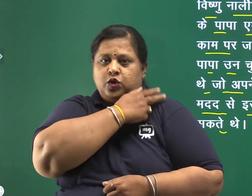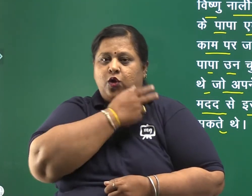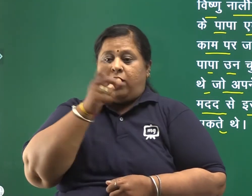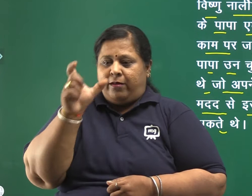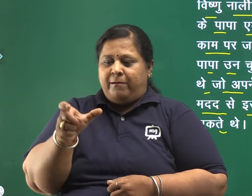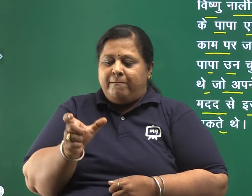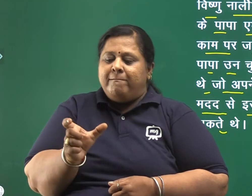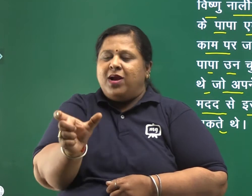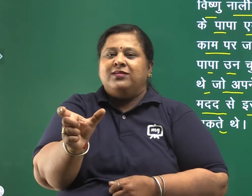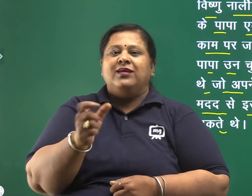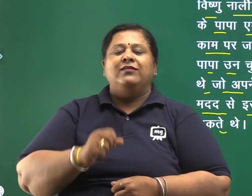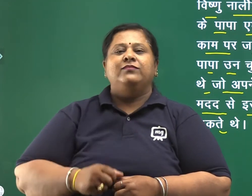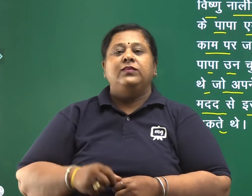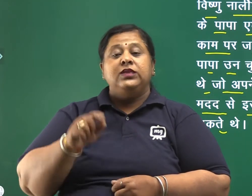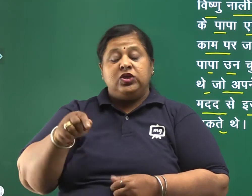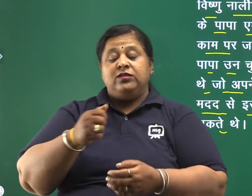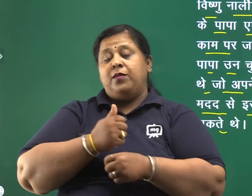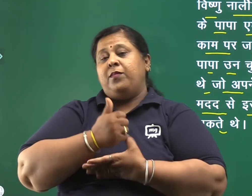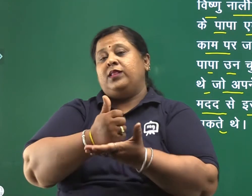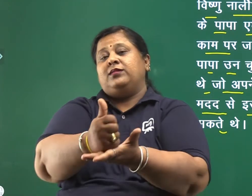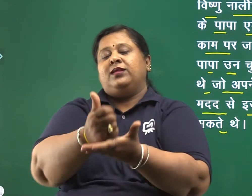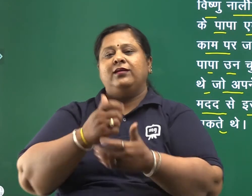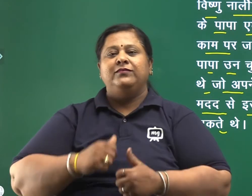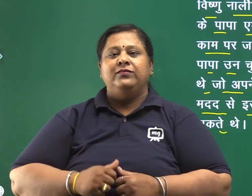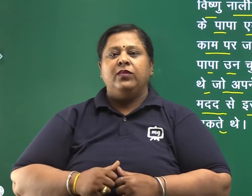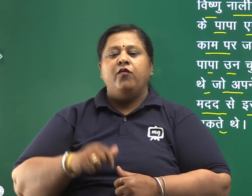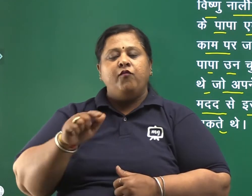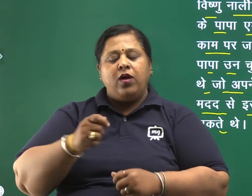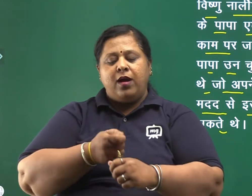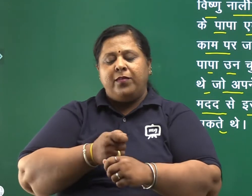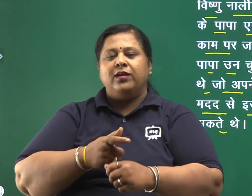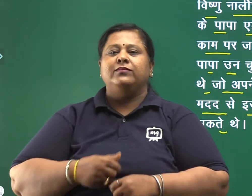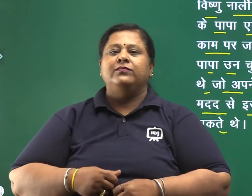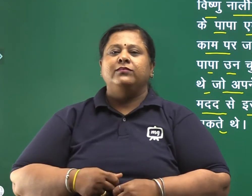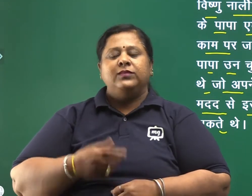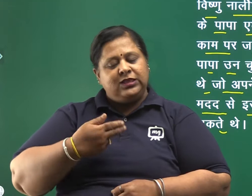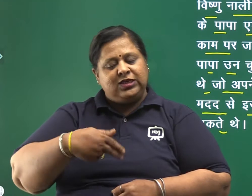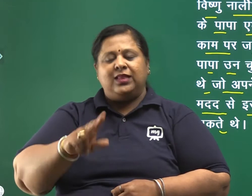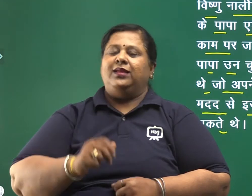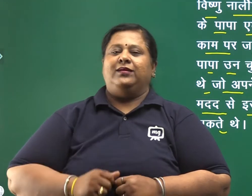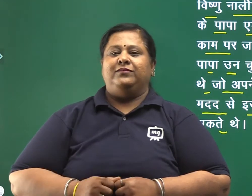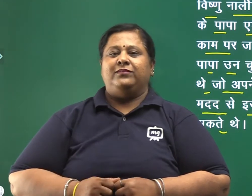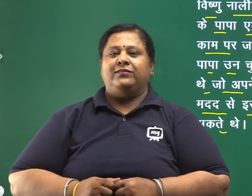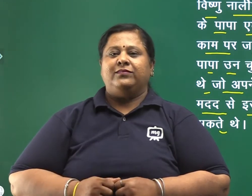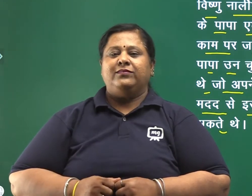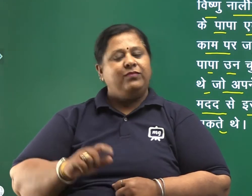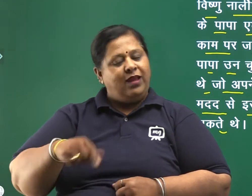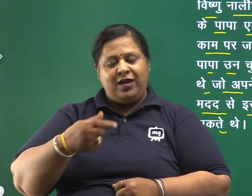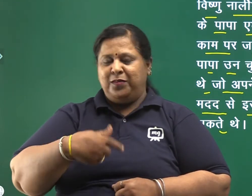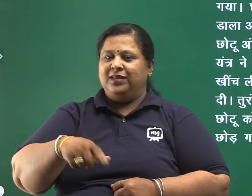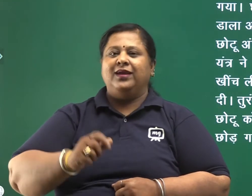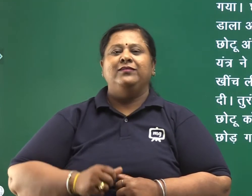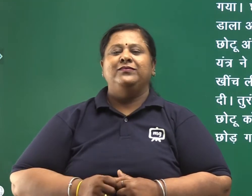था जिसकी मदद से वो काम पर जाते थे। आगे बढ़ते